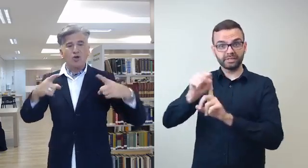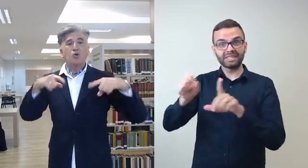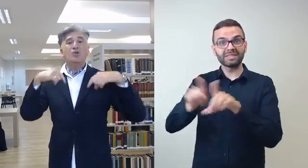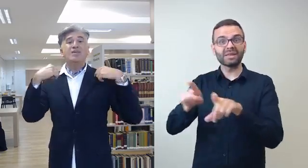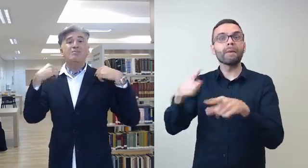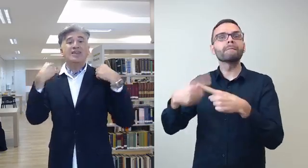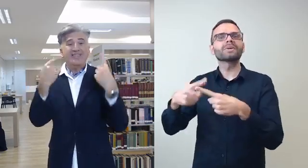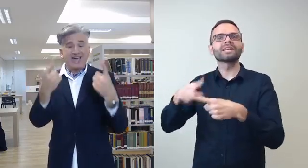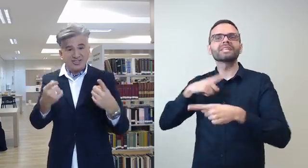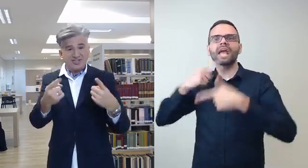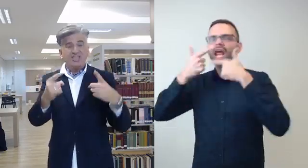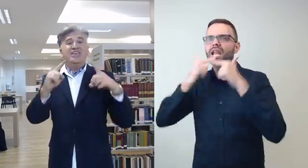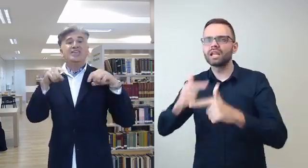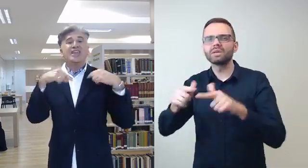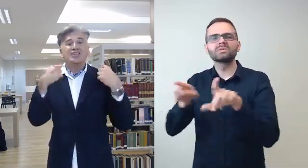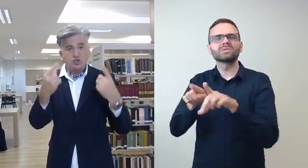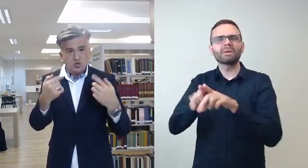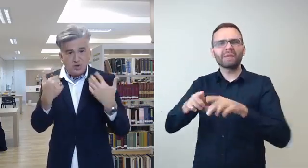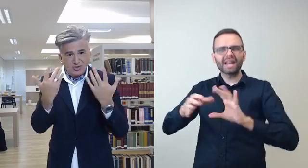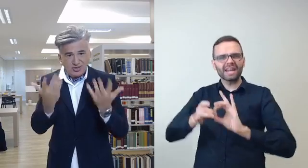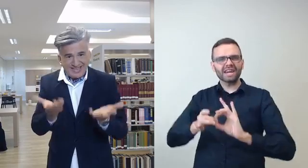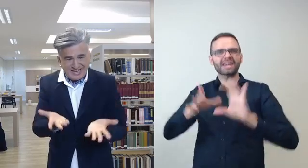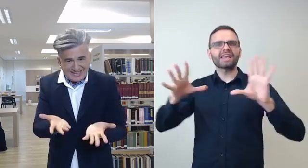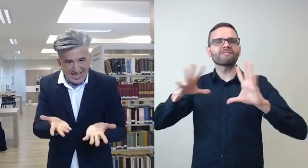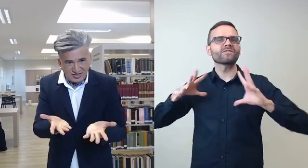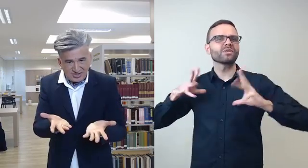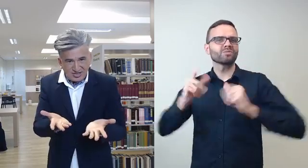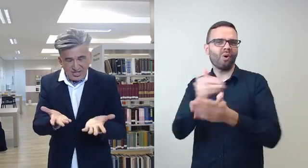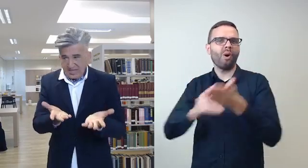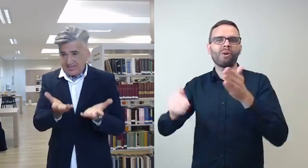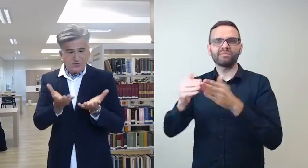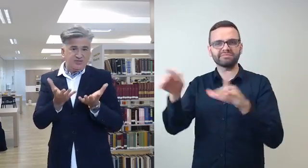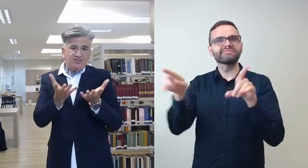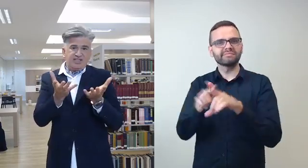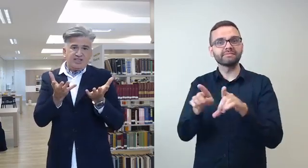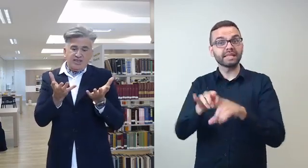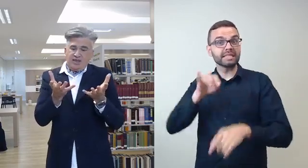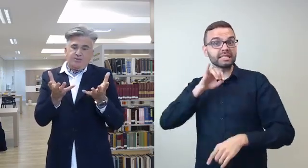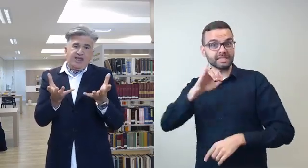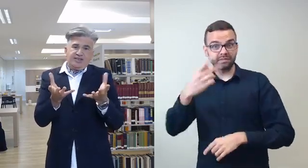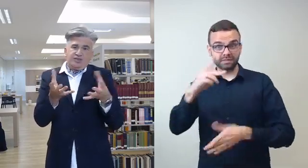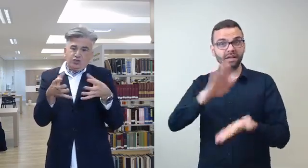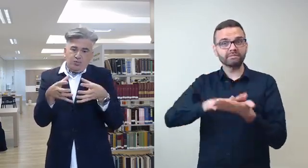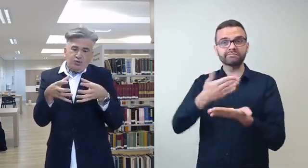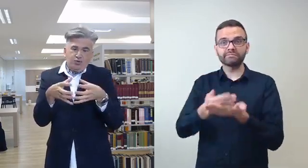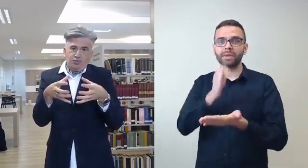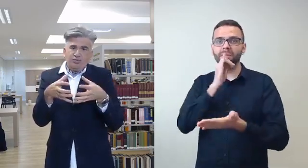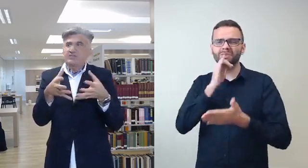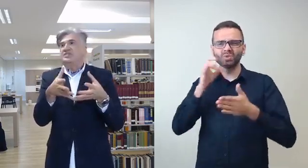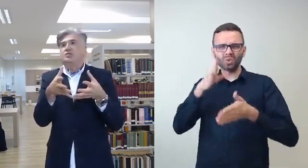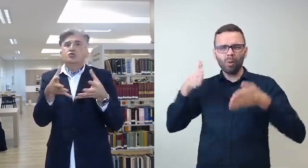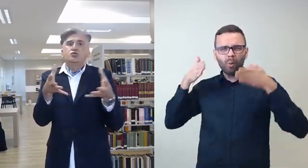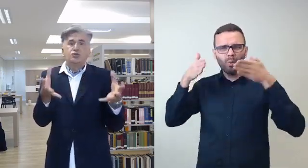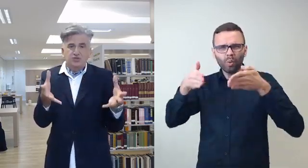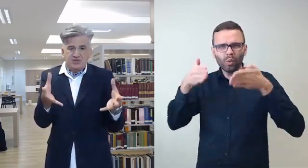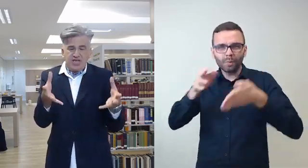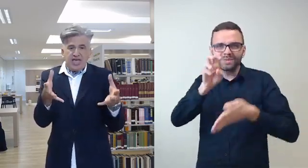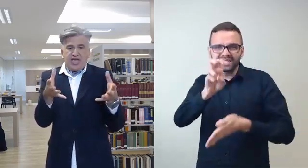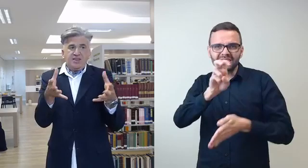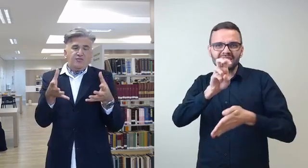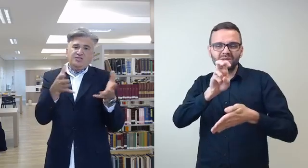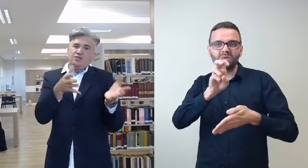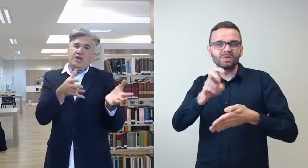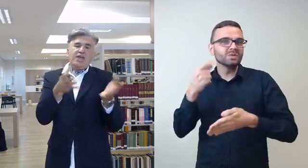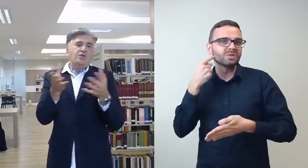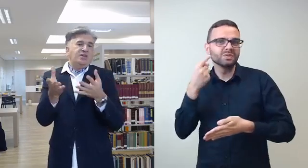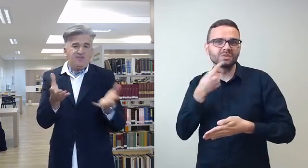língua com liberdade e na sua totalidade. Então, se você interpreta só para um grupo de 5 surdos, a